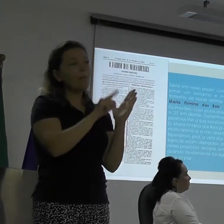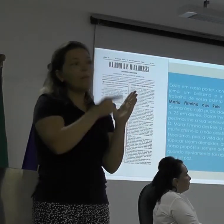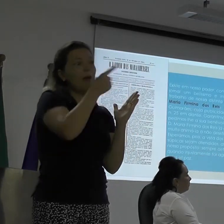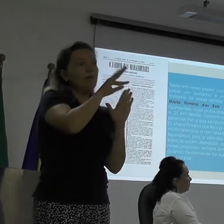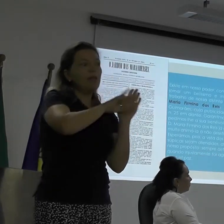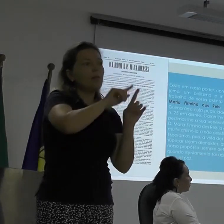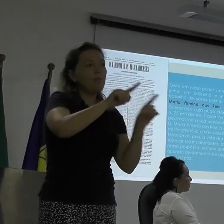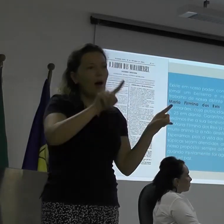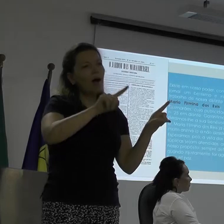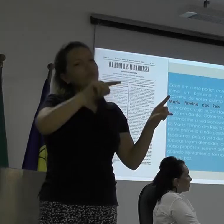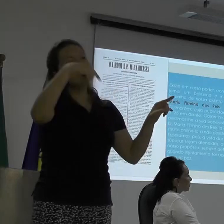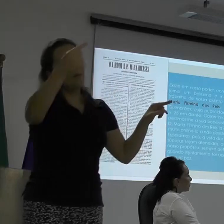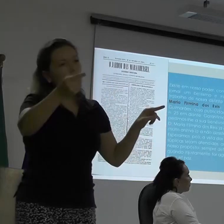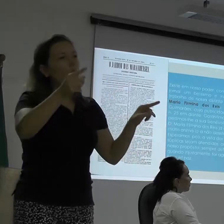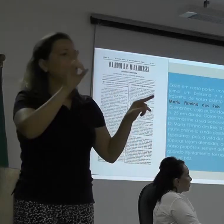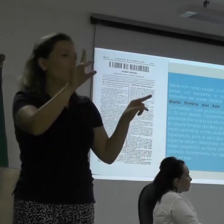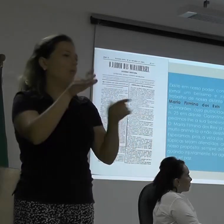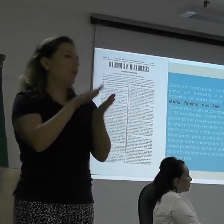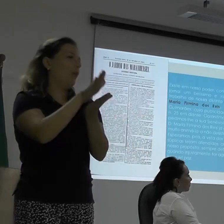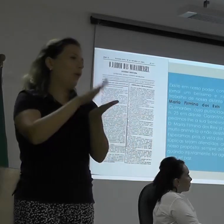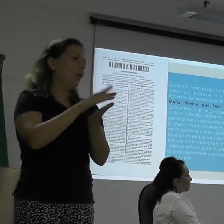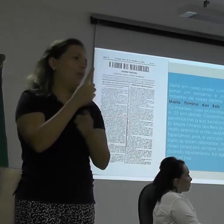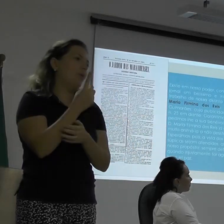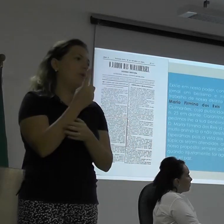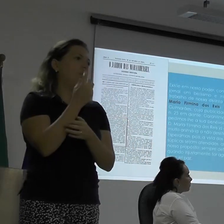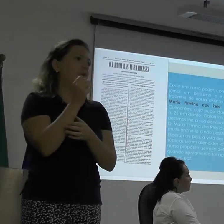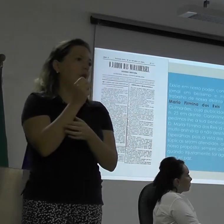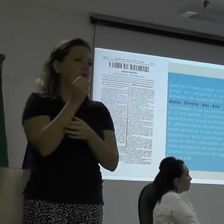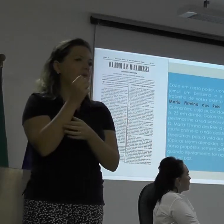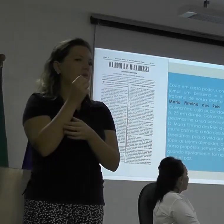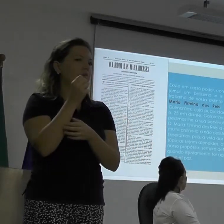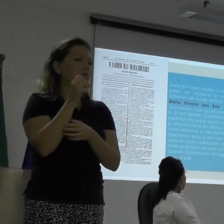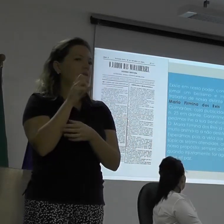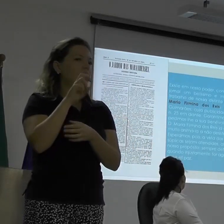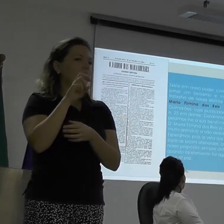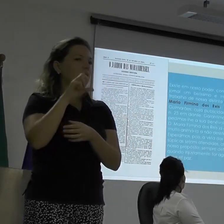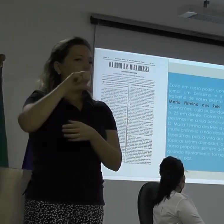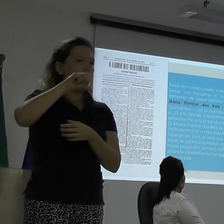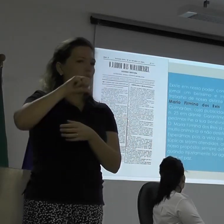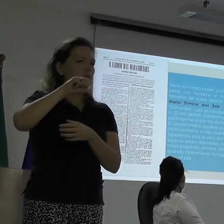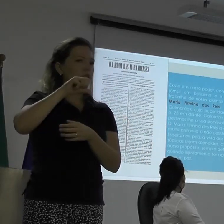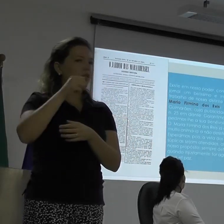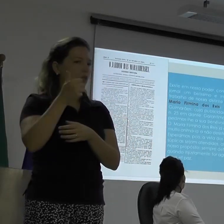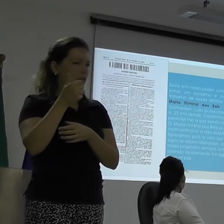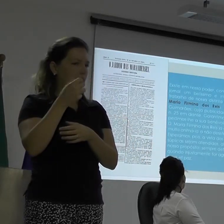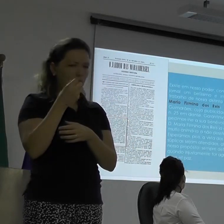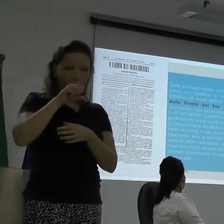em 1975 por Nascimento Filho. Aqui